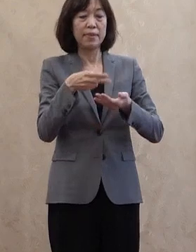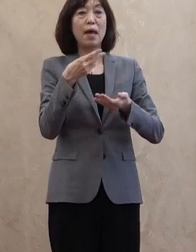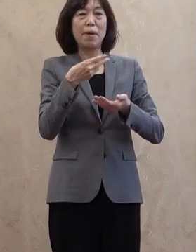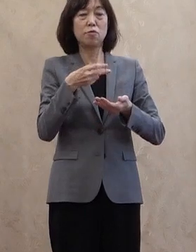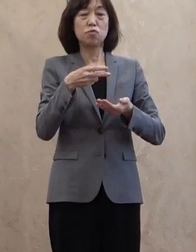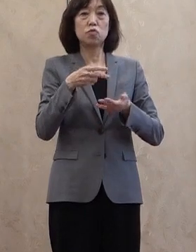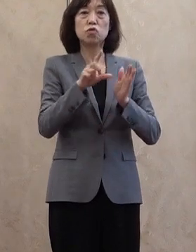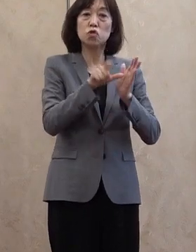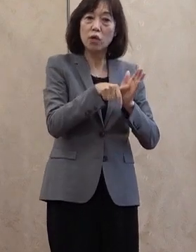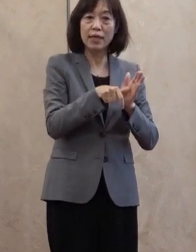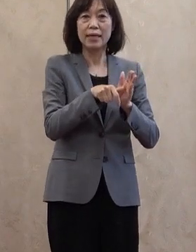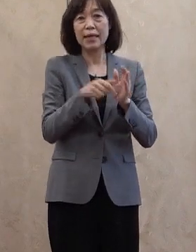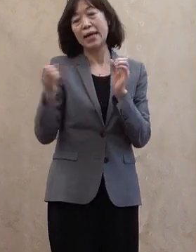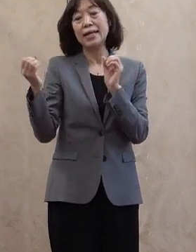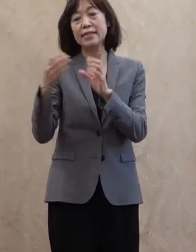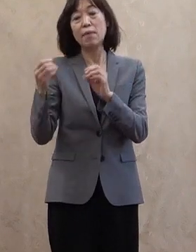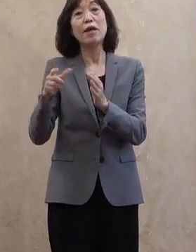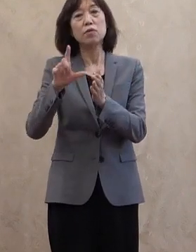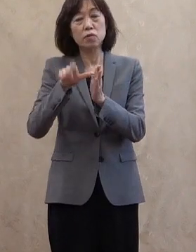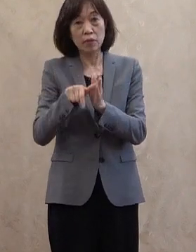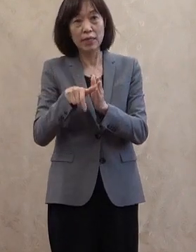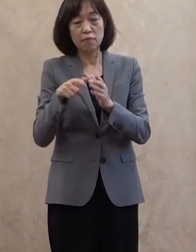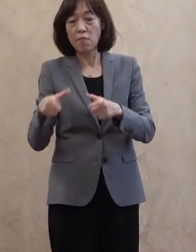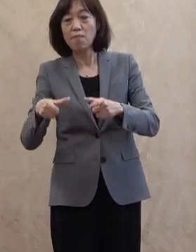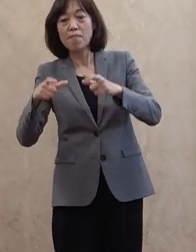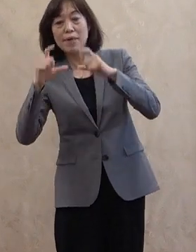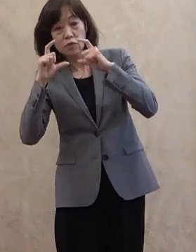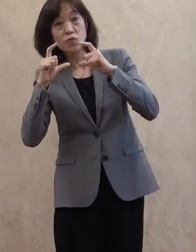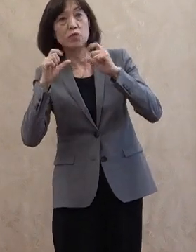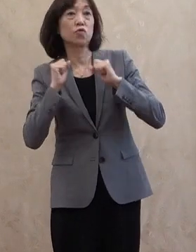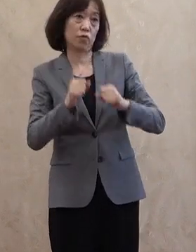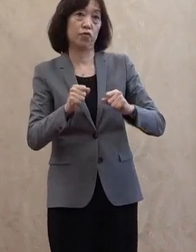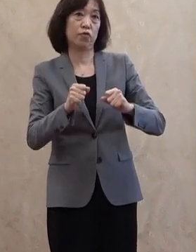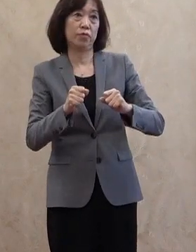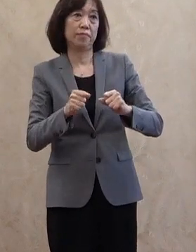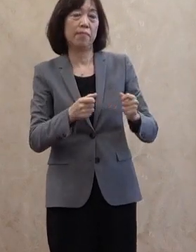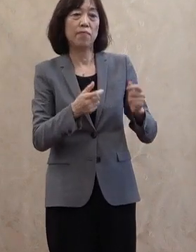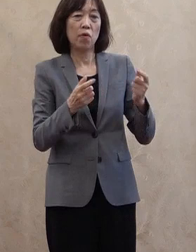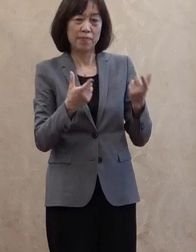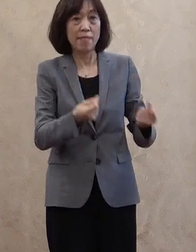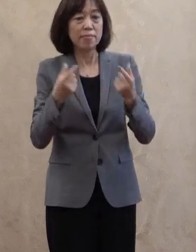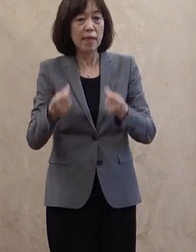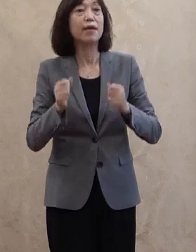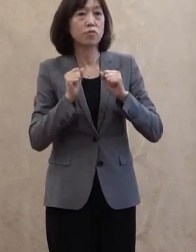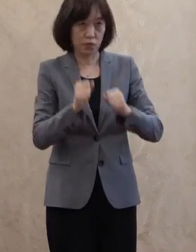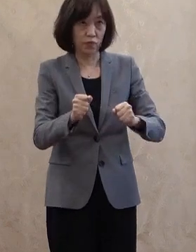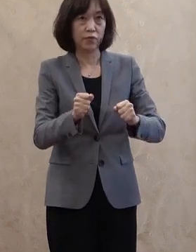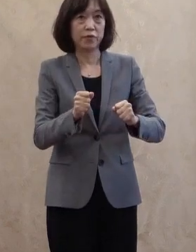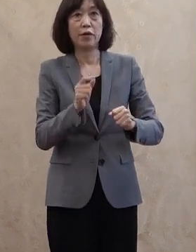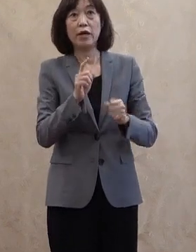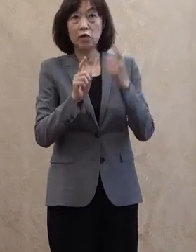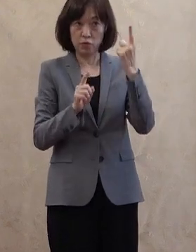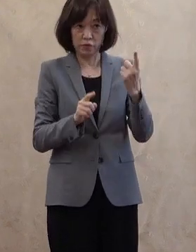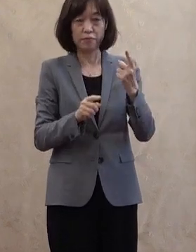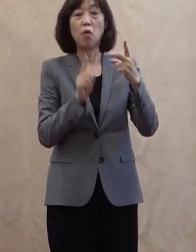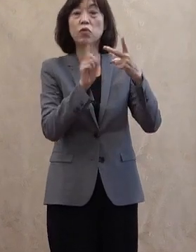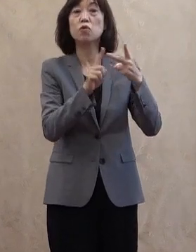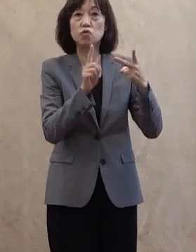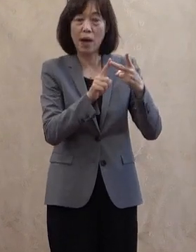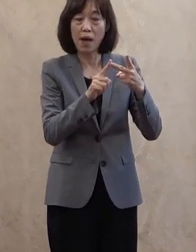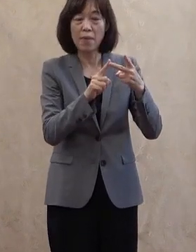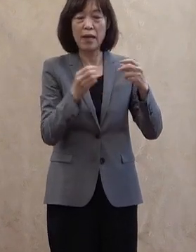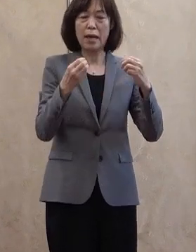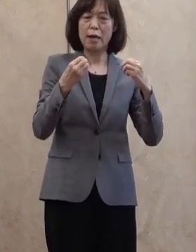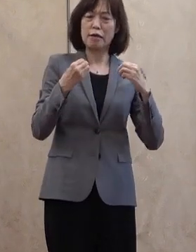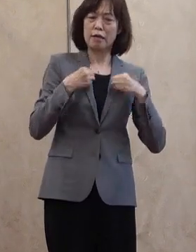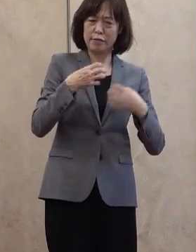喋るときというのできちんと使い分けてマスクをしましょうというのを改めて徹底すると ということが一つ、もう一つやっぱ感染リスク